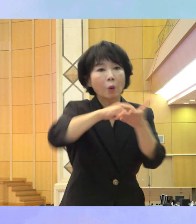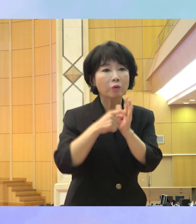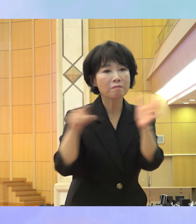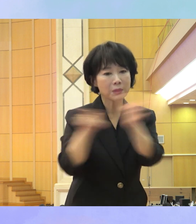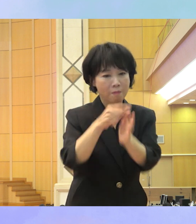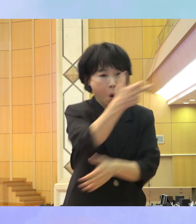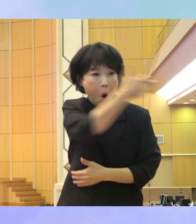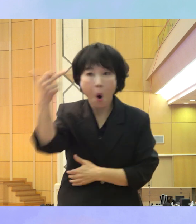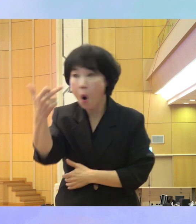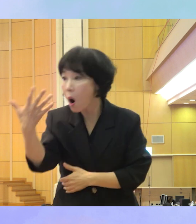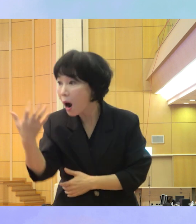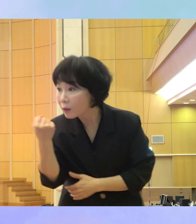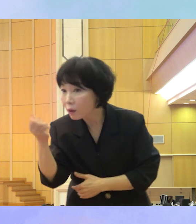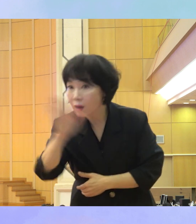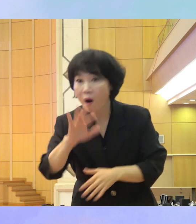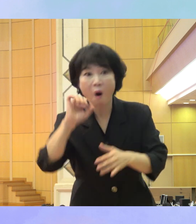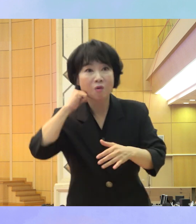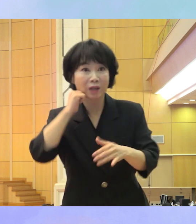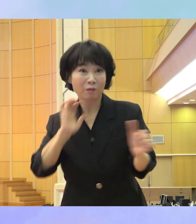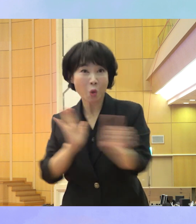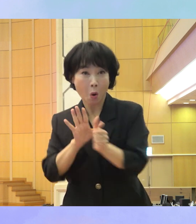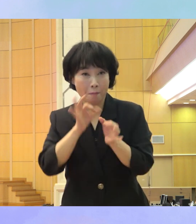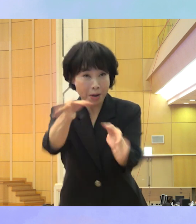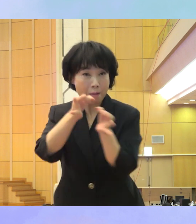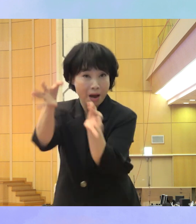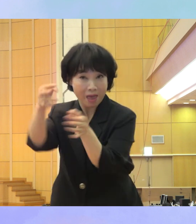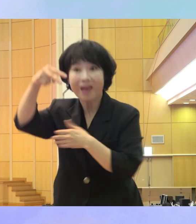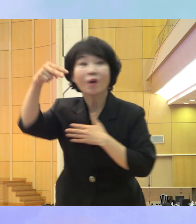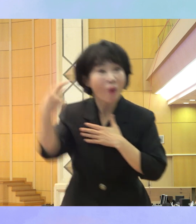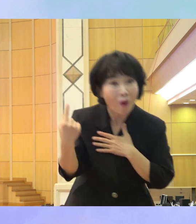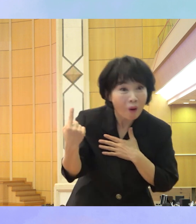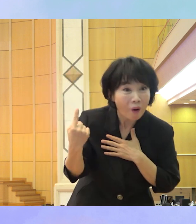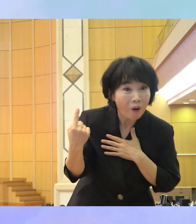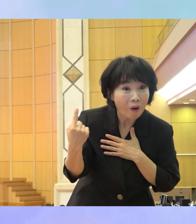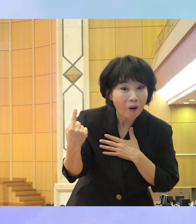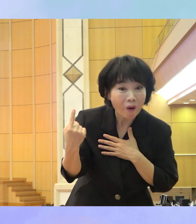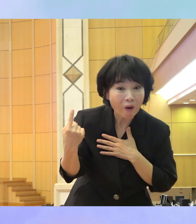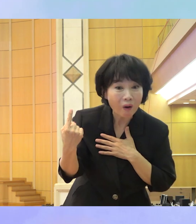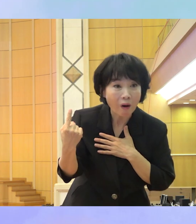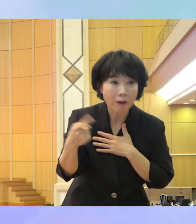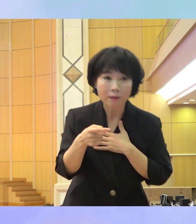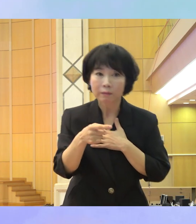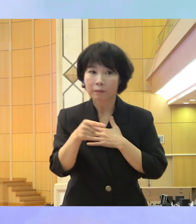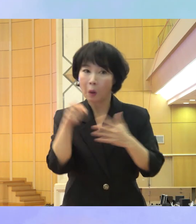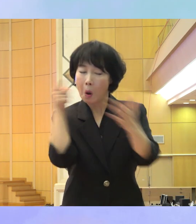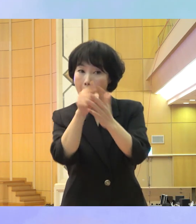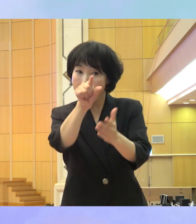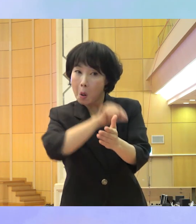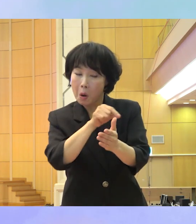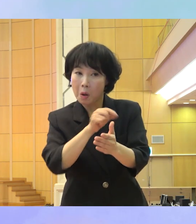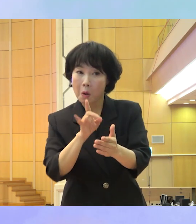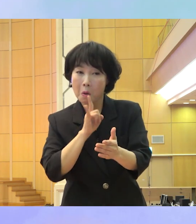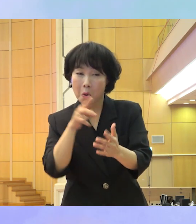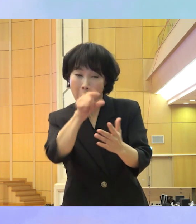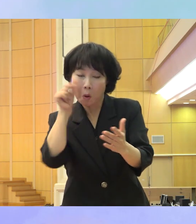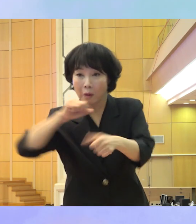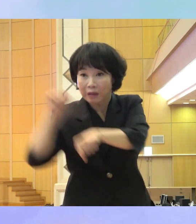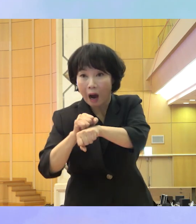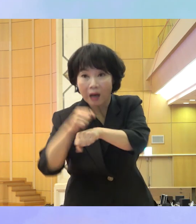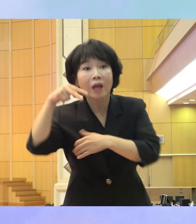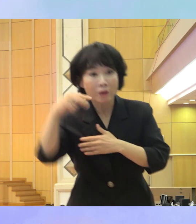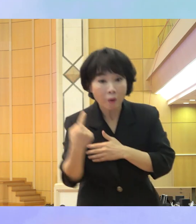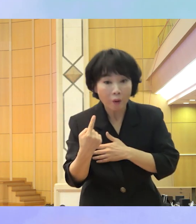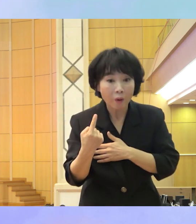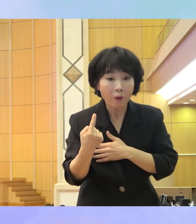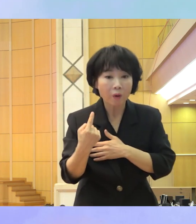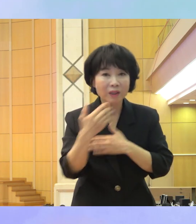그리고 많은 사람을 구제했을지라도, 남의 속에 들어있는 비밀을 들추는 예언이 있을지라도,